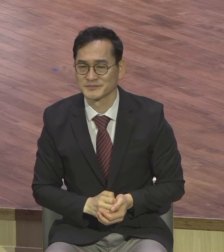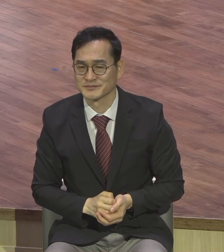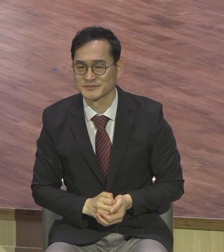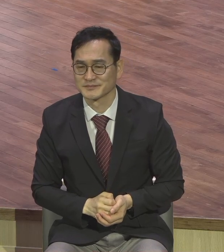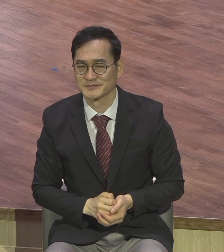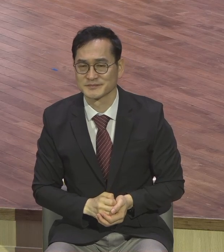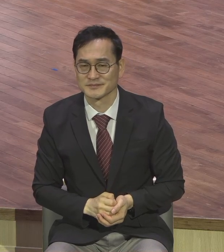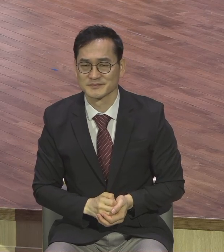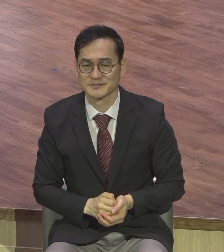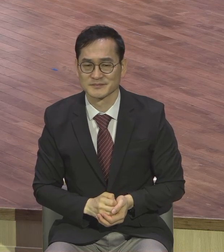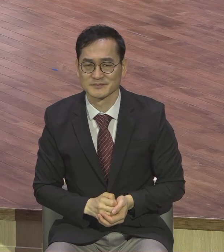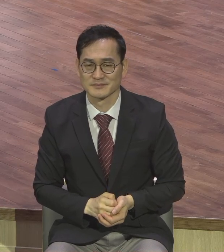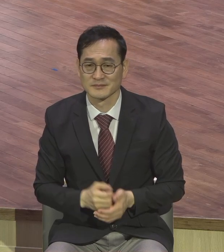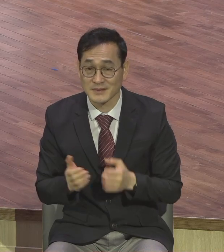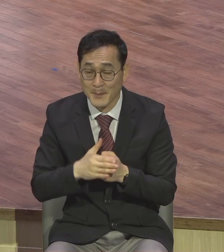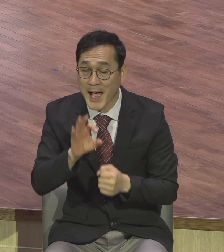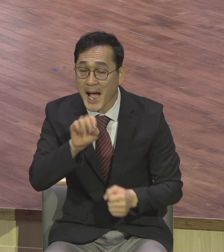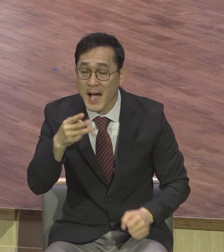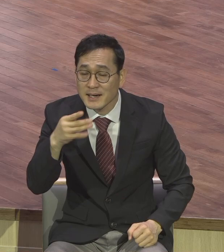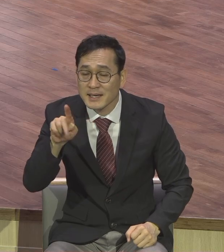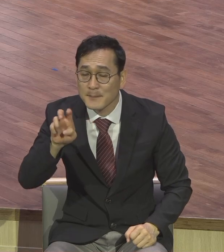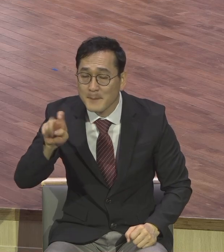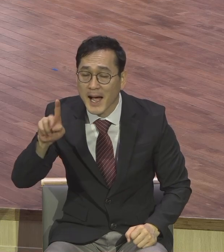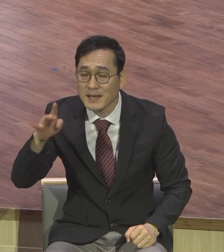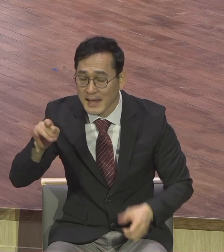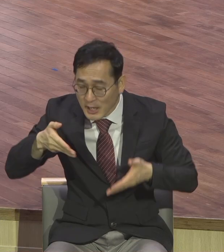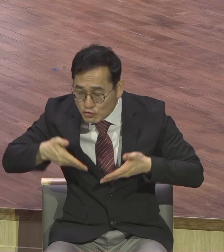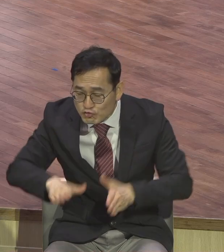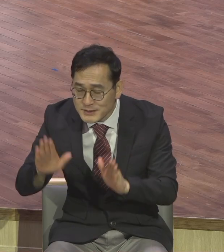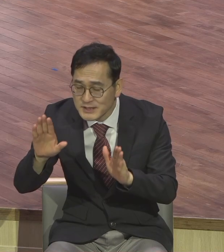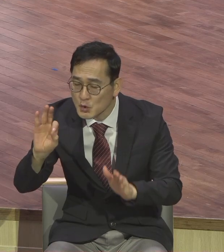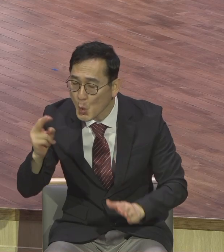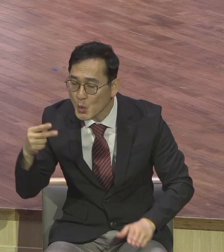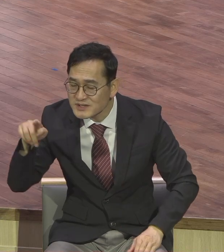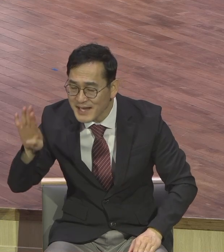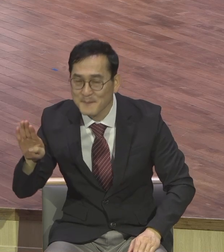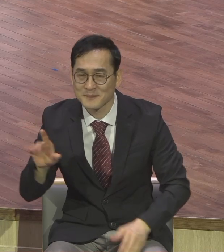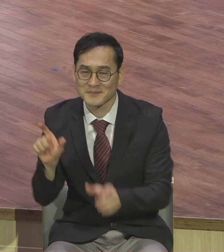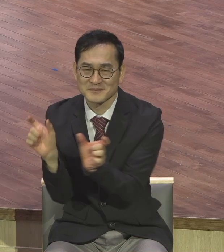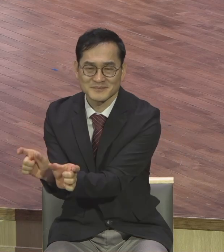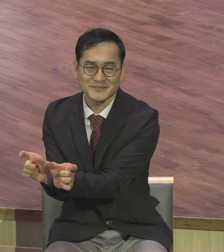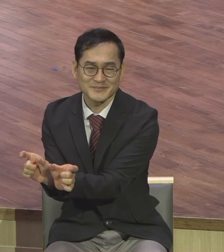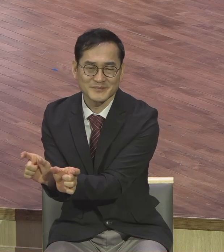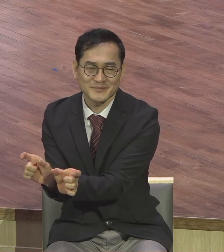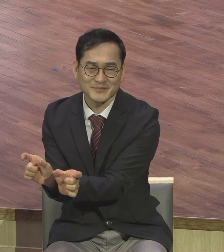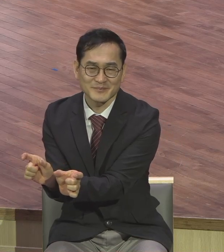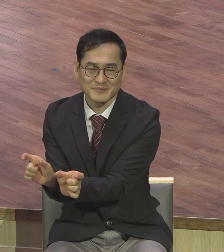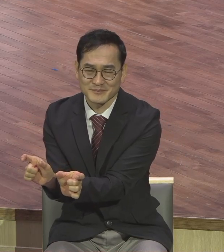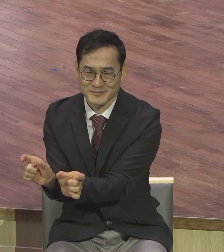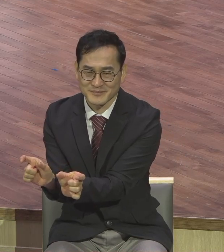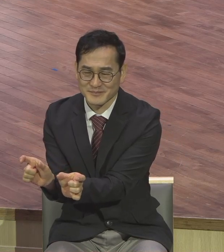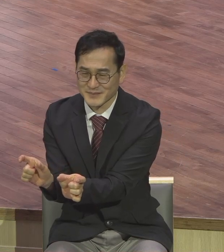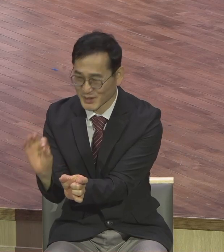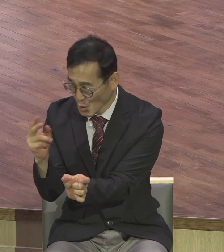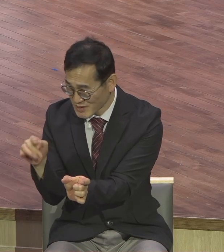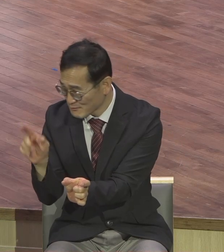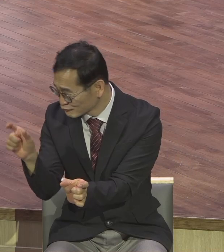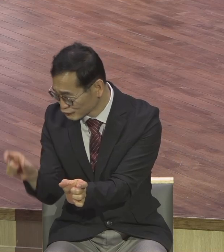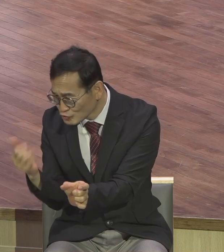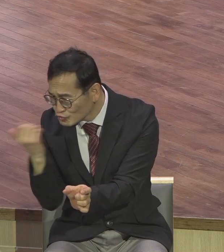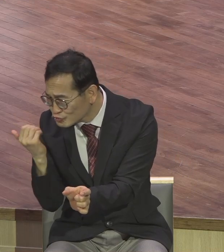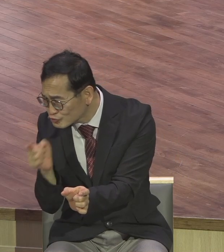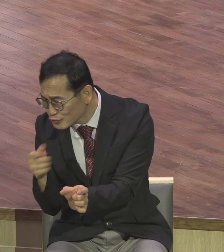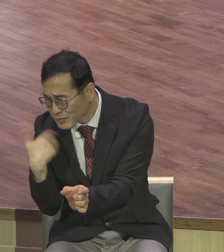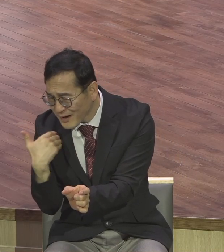것처럼. 그래서 아리마대 출신 요셉이라 이름을 그렇게 구분하기 위해서 아리마대 요셉 그렇게 불렀죠.